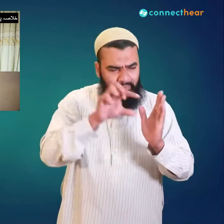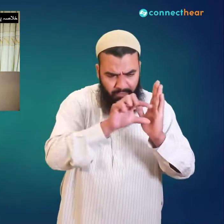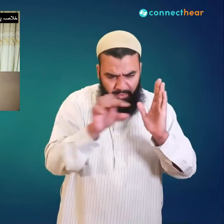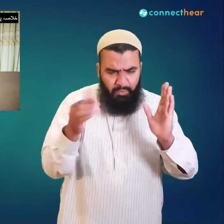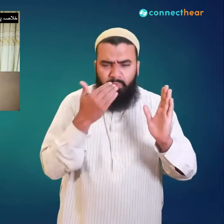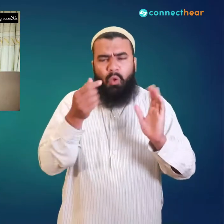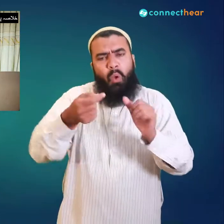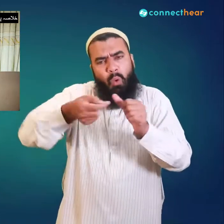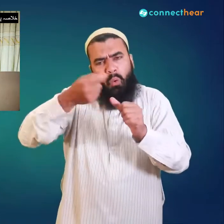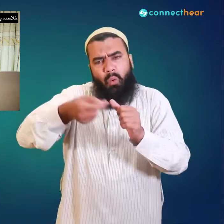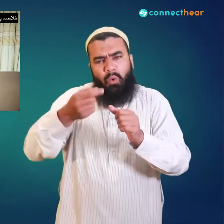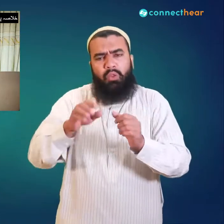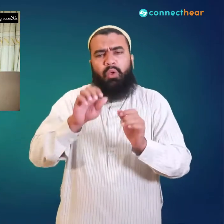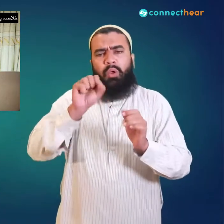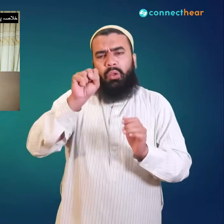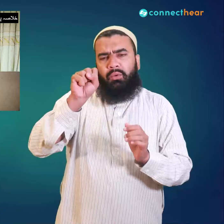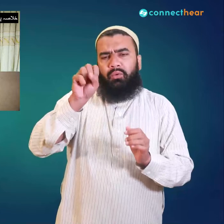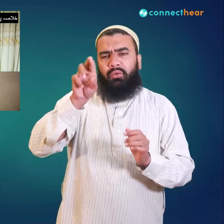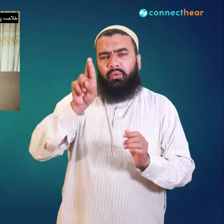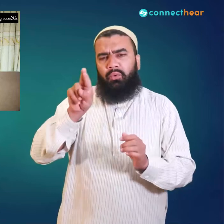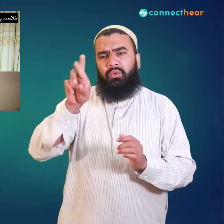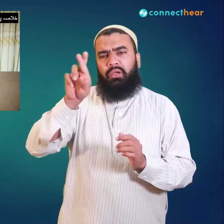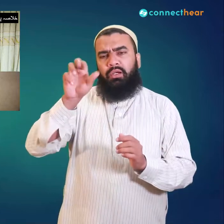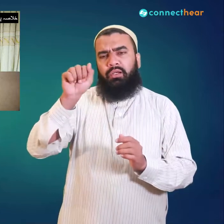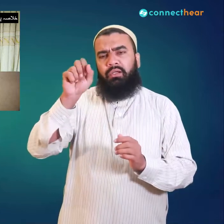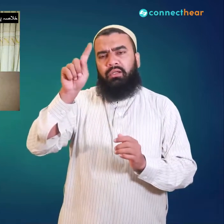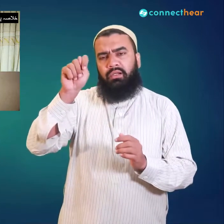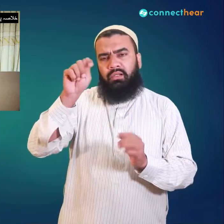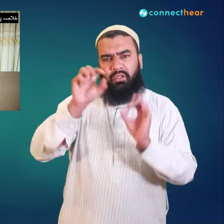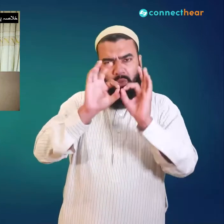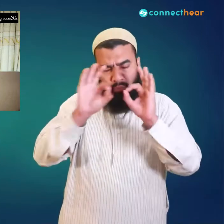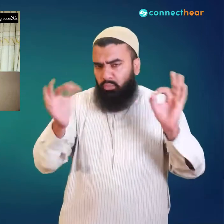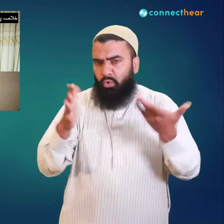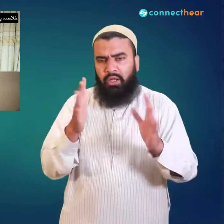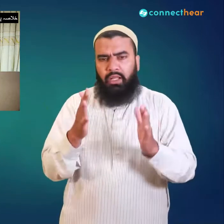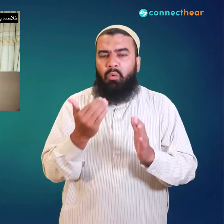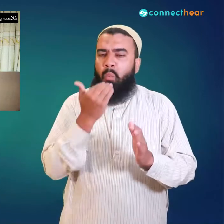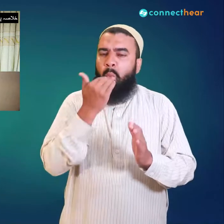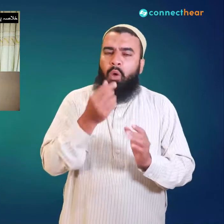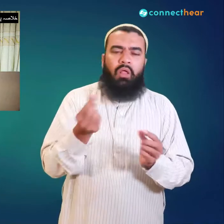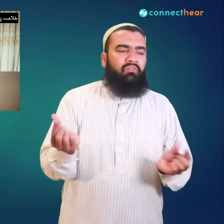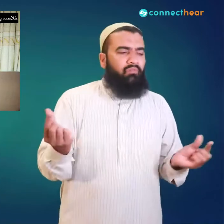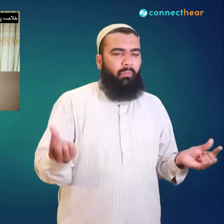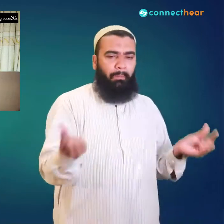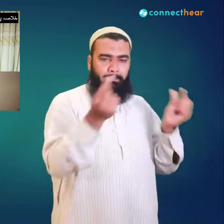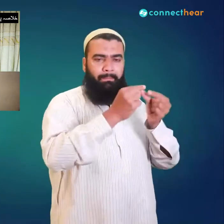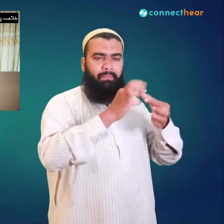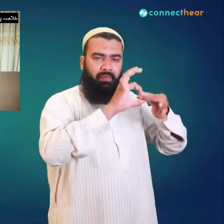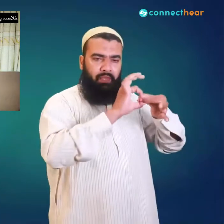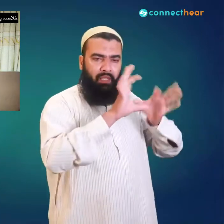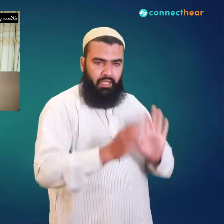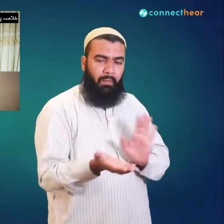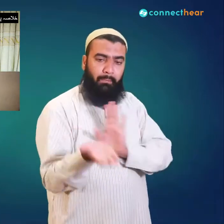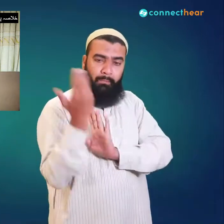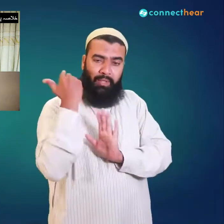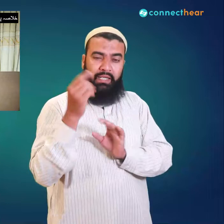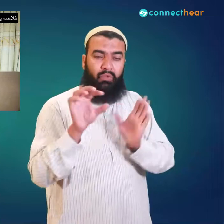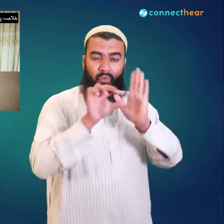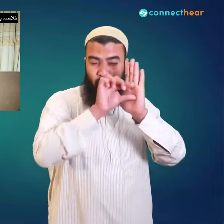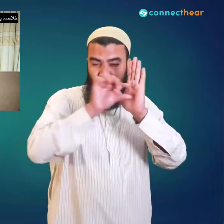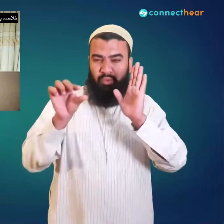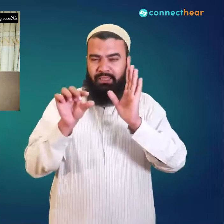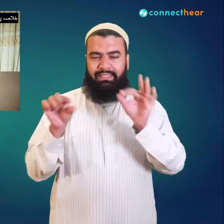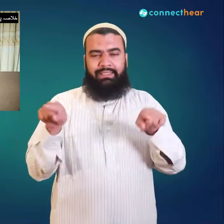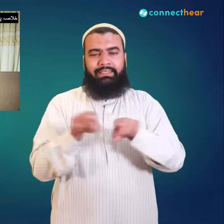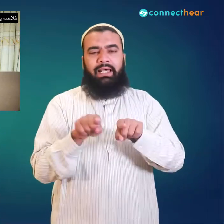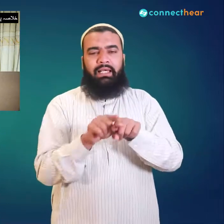ہے، چونکہ دونوں کے مضامین تقریباً ملتے جلتے ہیں، اس لیے مفسرین اس طرف بھی گئے ہیں، تو اس لیے درمیان میں بسم